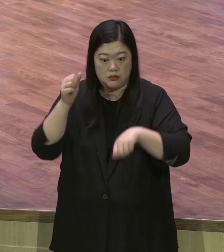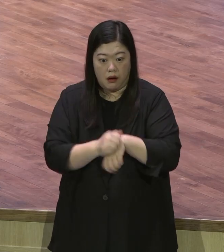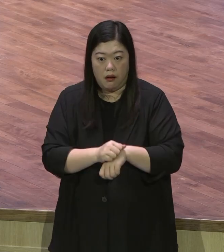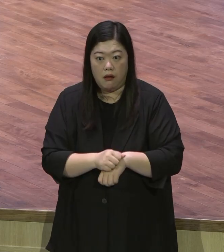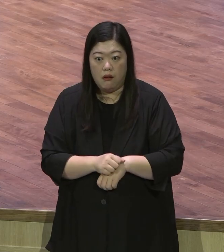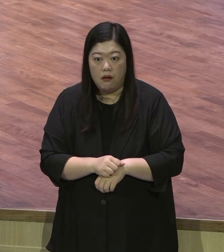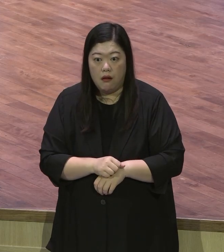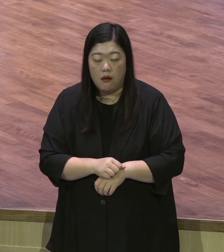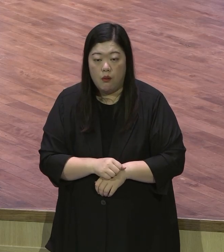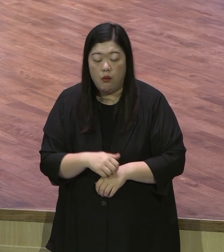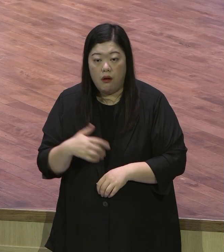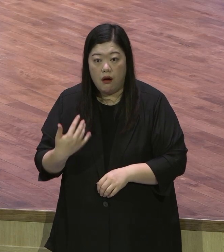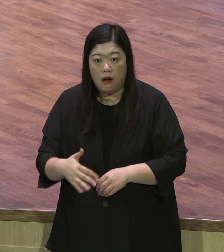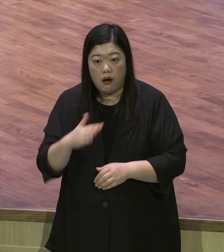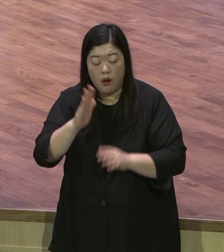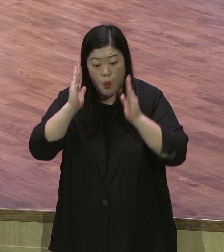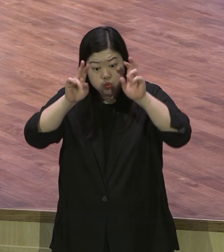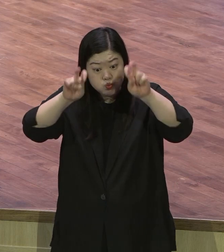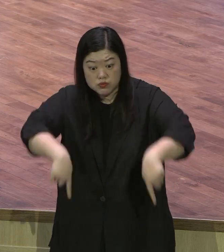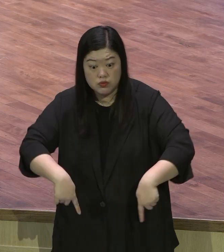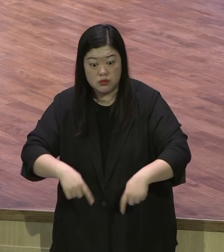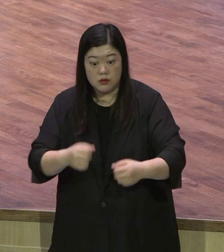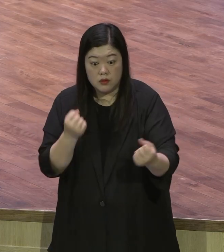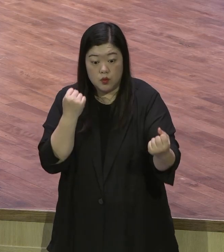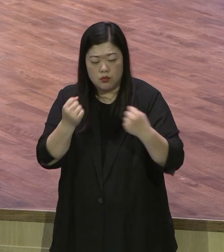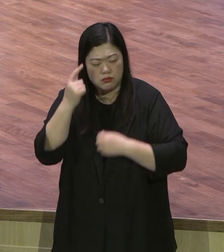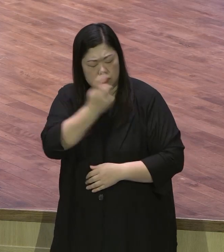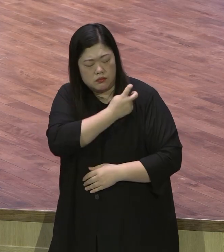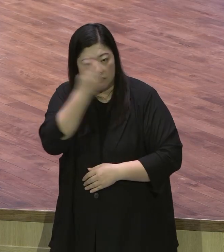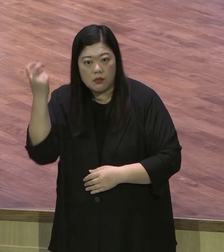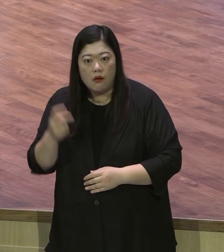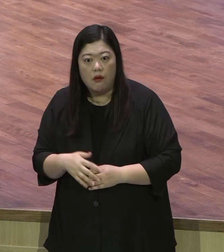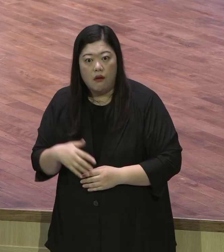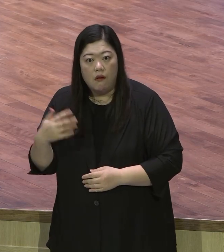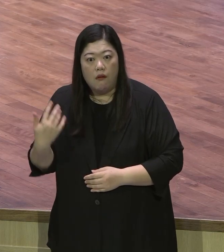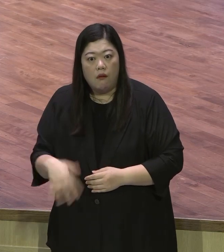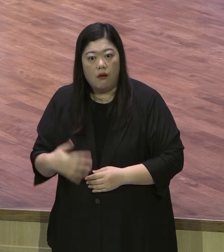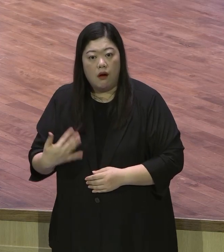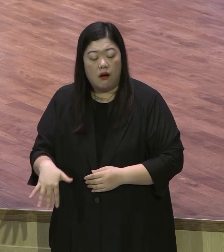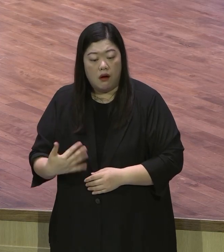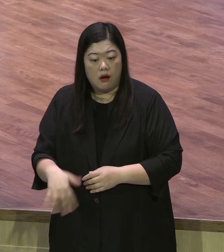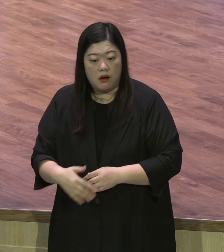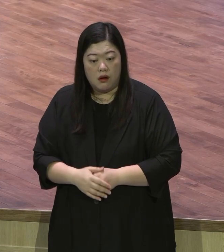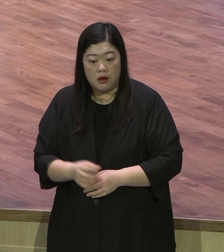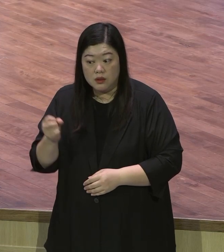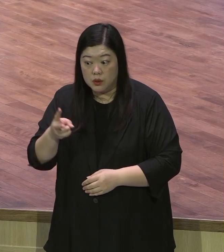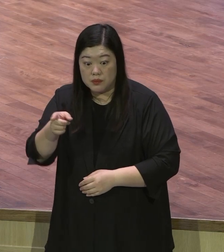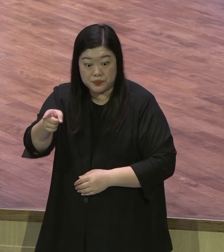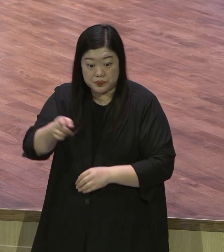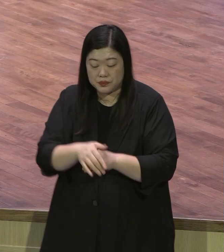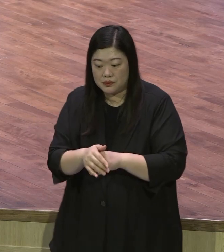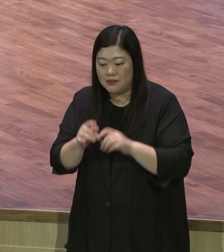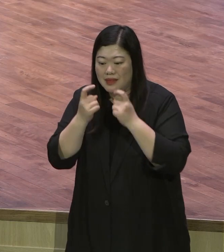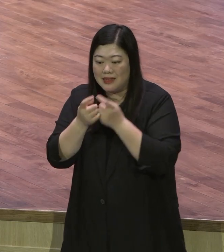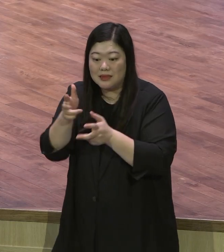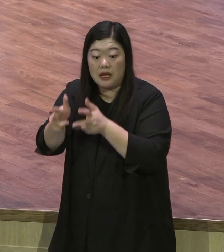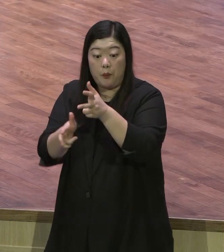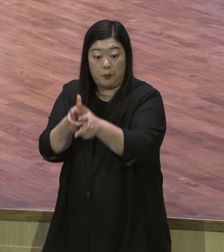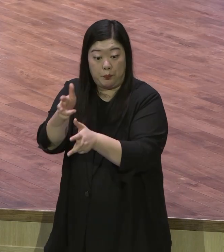교회 나가니까. 그럼 그걸 배워가지고 얼마나 똑똑하냐. 무슨 사업을 하다가 문제가 있어 검사 앞에 가 법원에